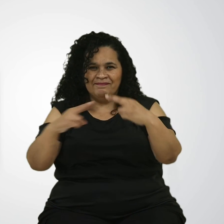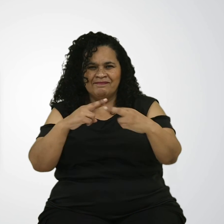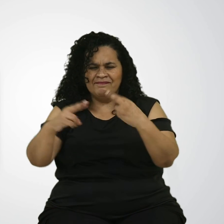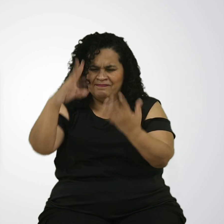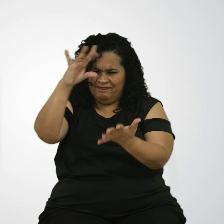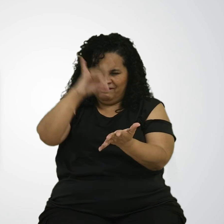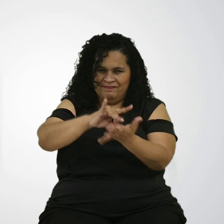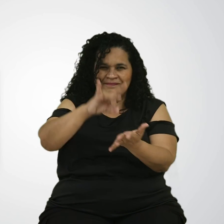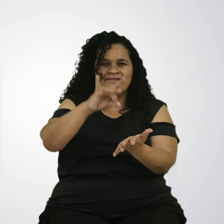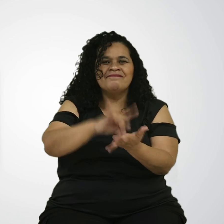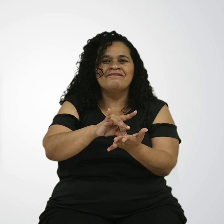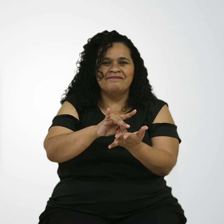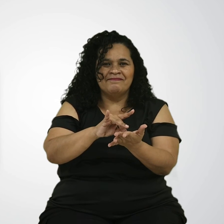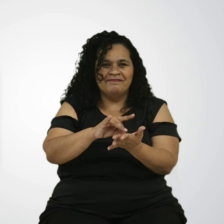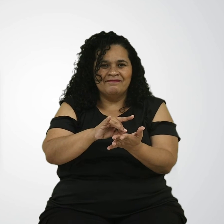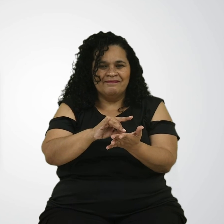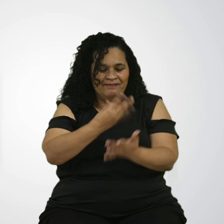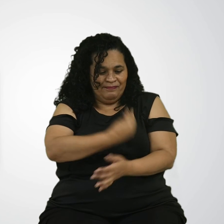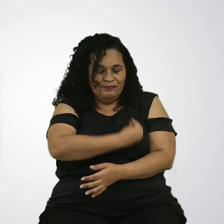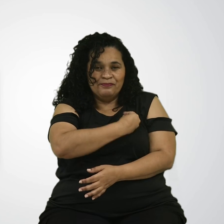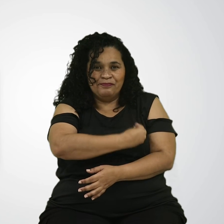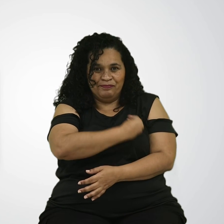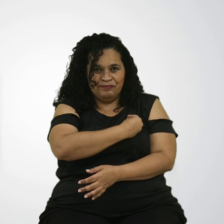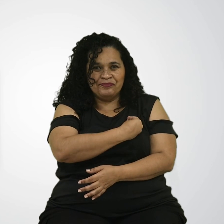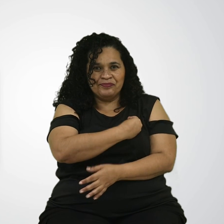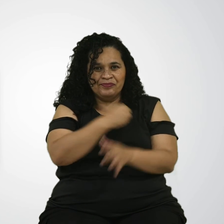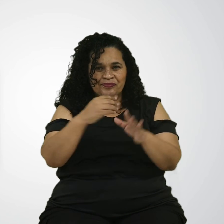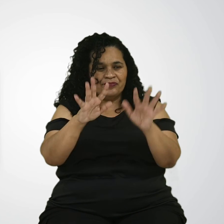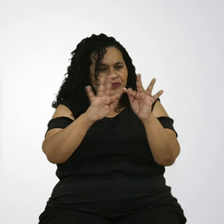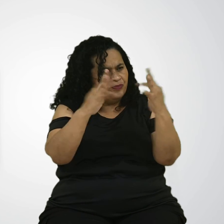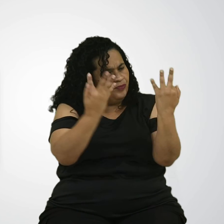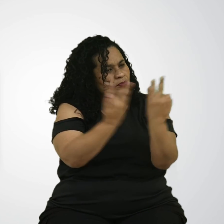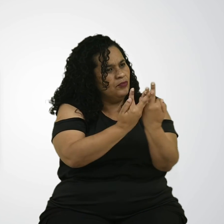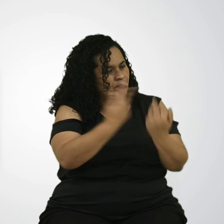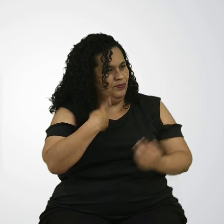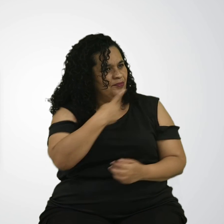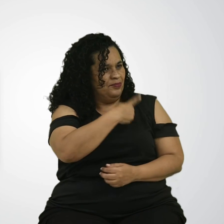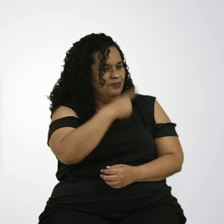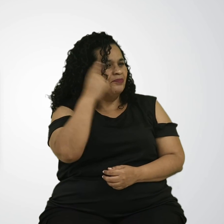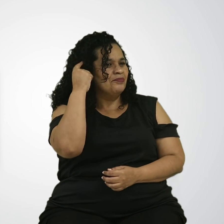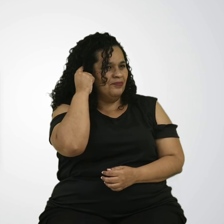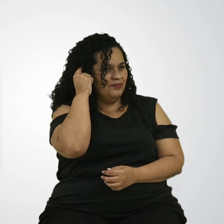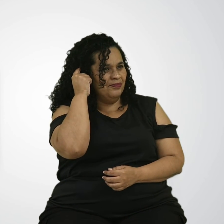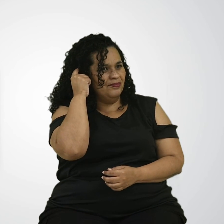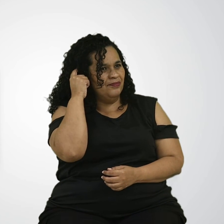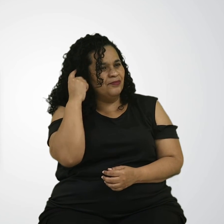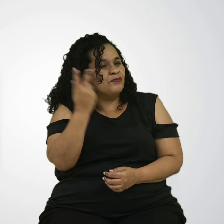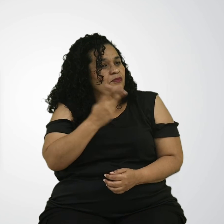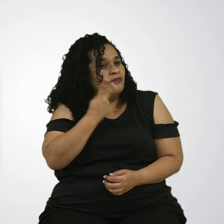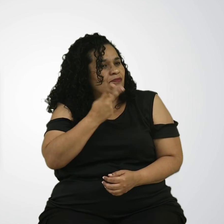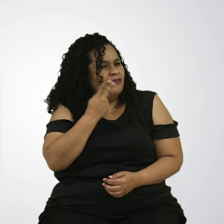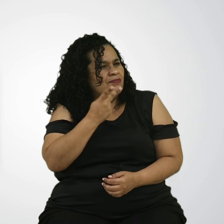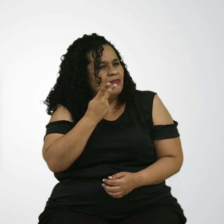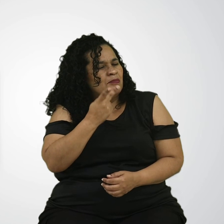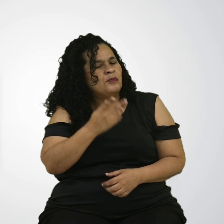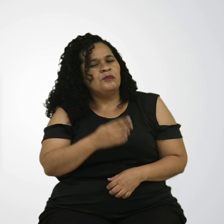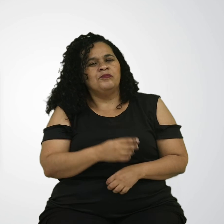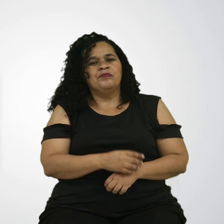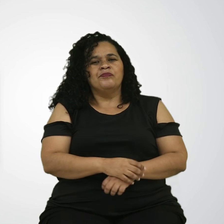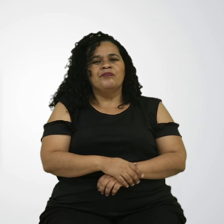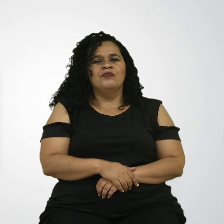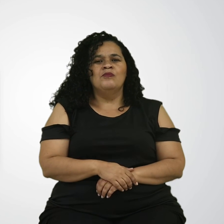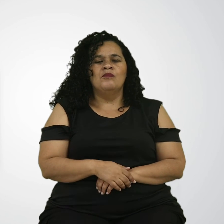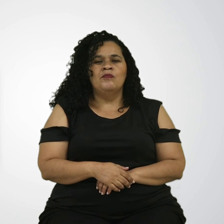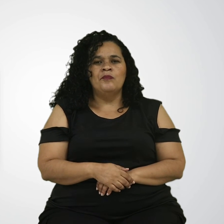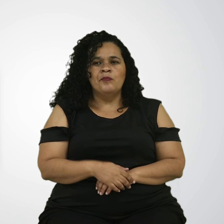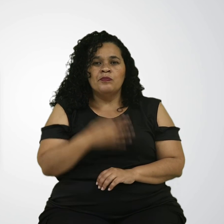maturidade nessa nova fase. Então, para essas famílias, Pastor Kennedy, uma palavra pastoral. Amém. E depois você pode conduzir a oração para a gente.